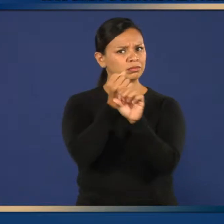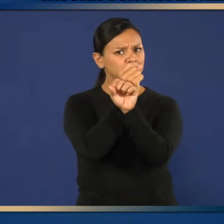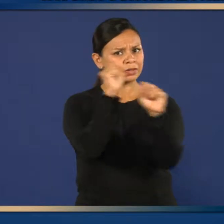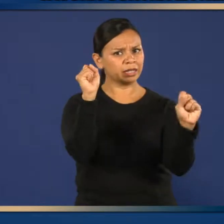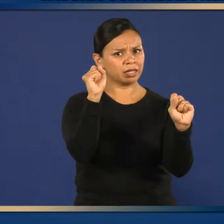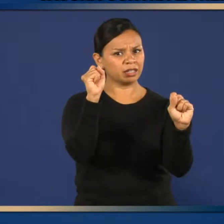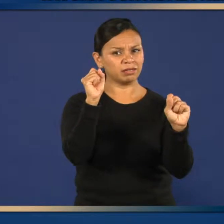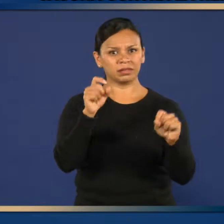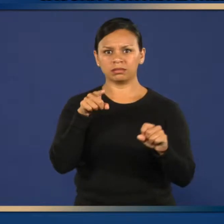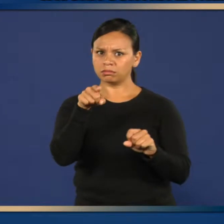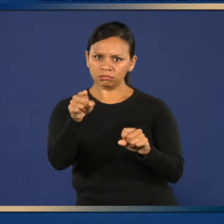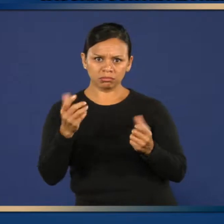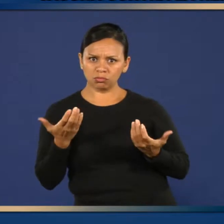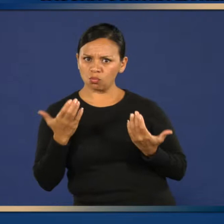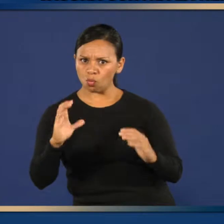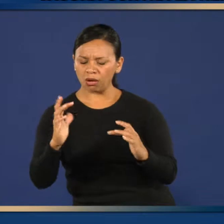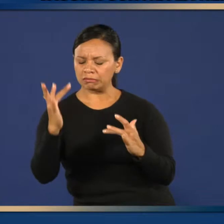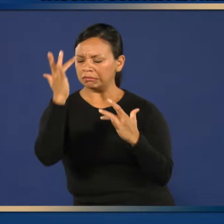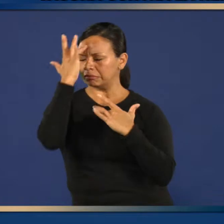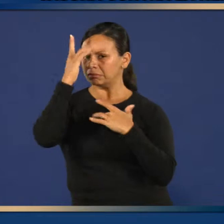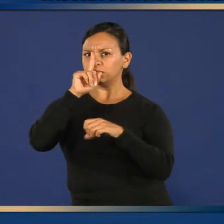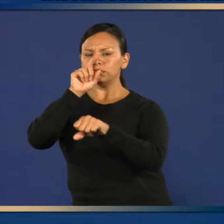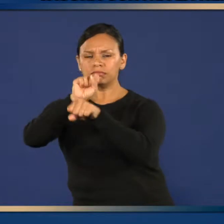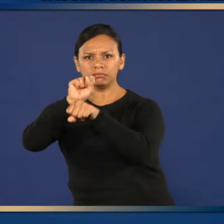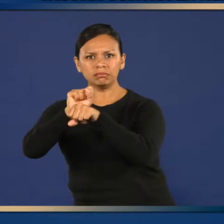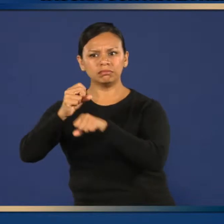que adquirir la enfermedad